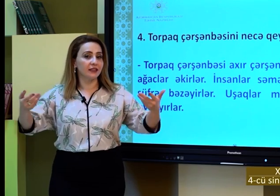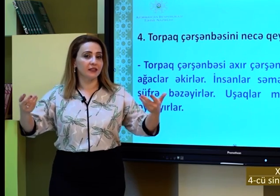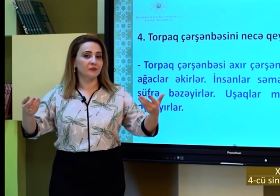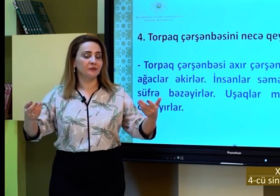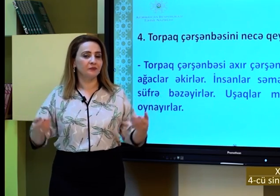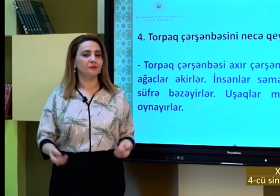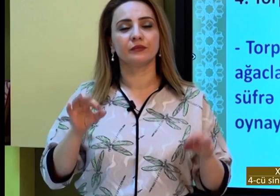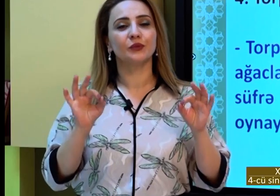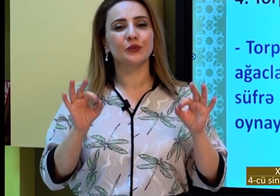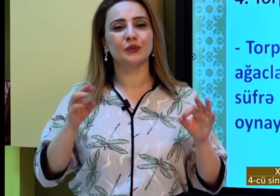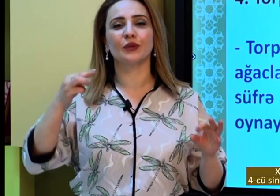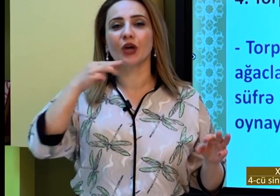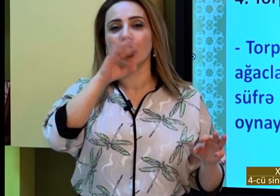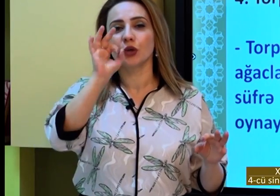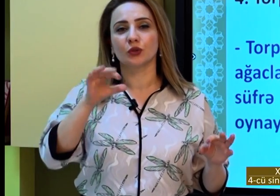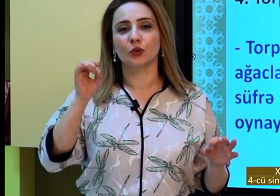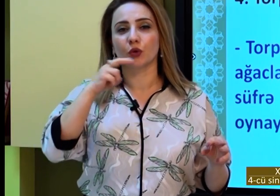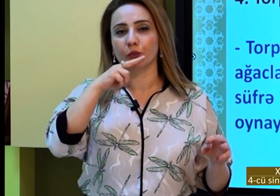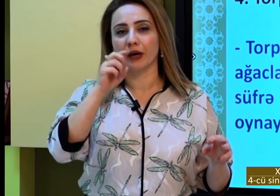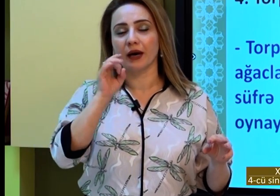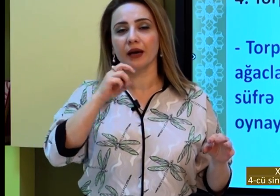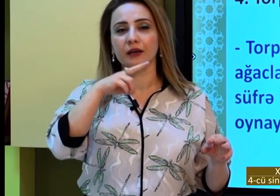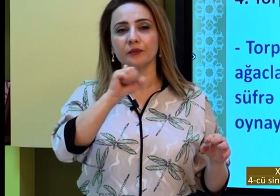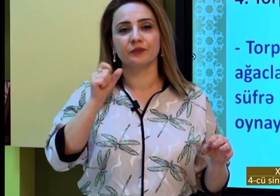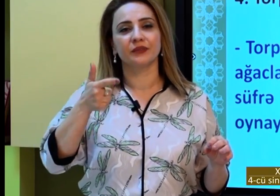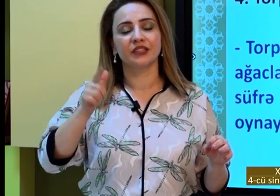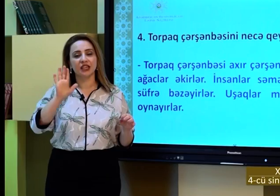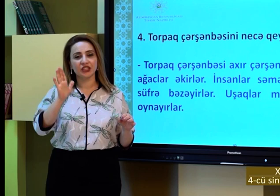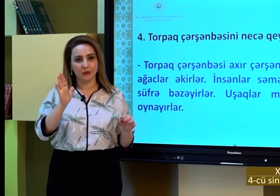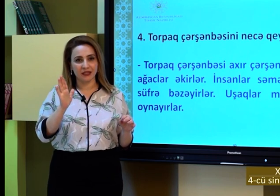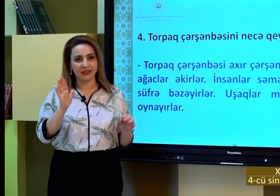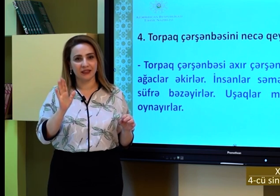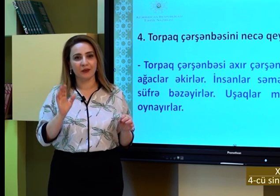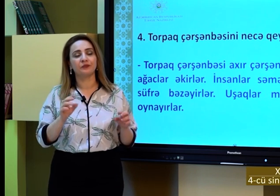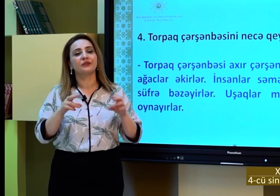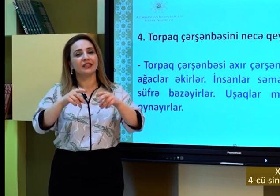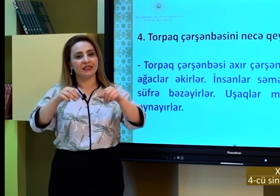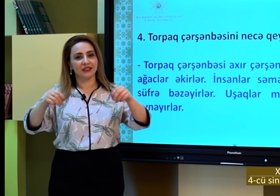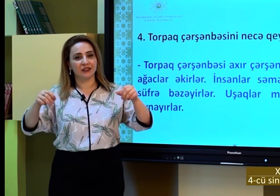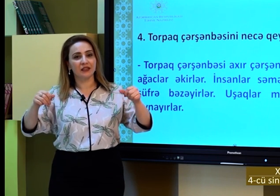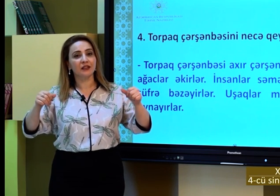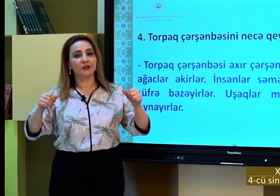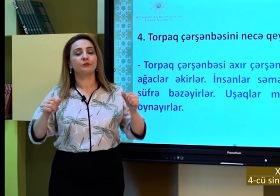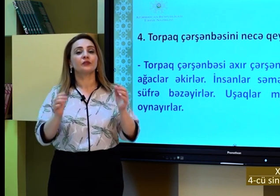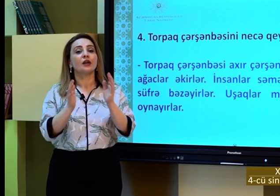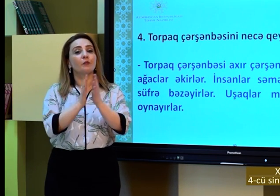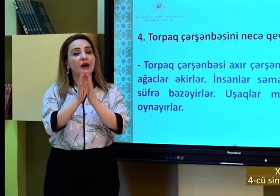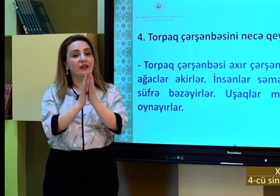edirlər? Düzdür, torpaq çərşənbəsində insanlar